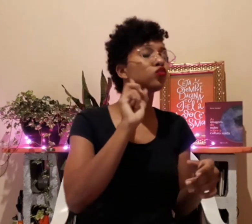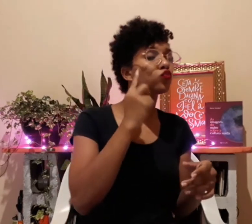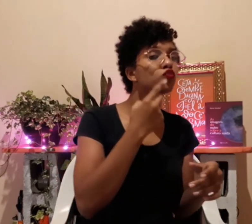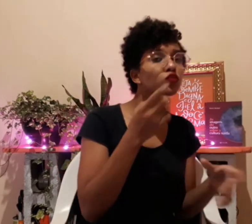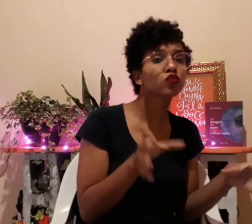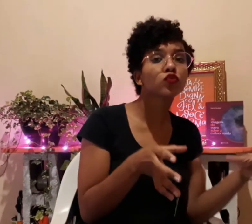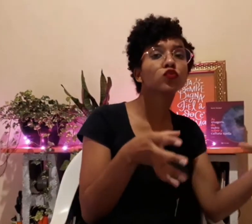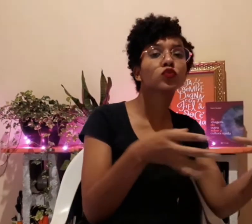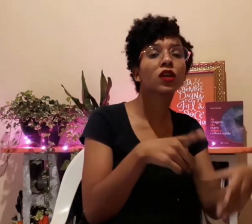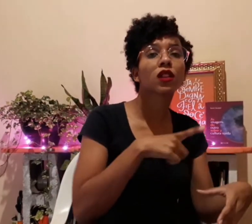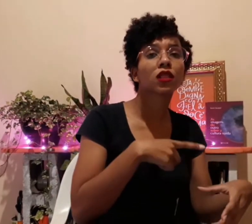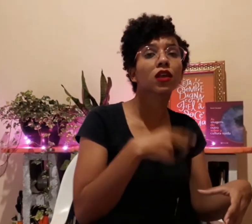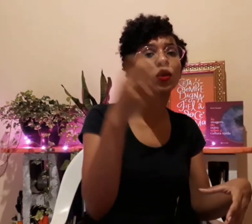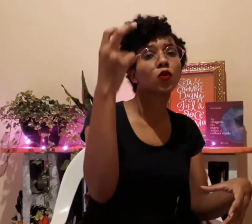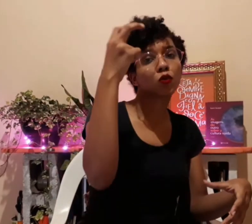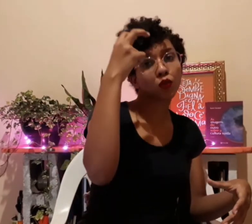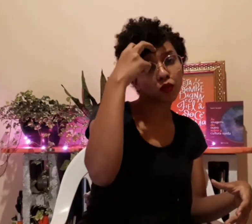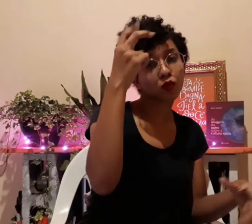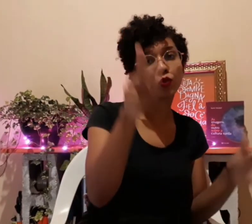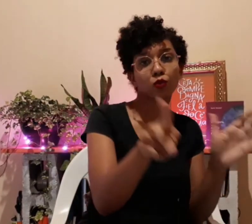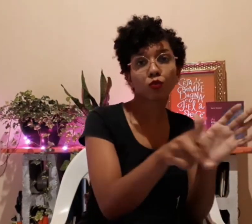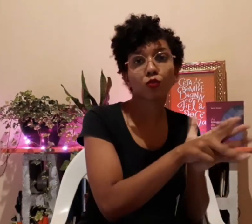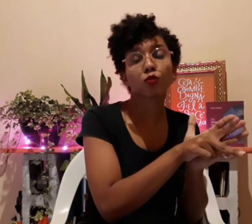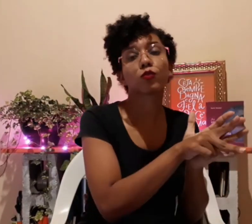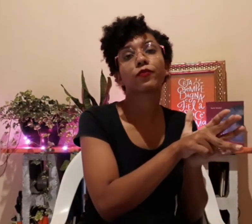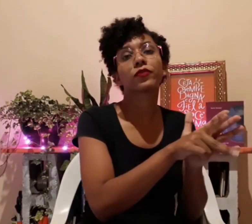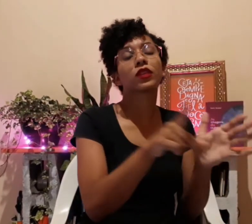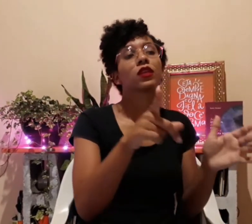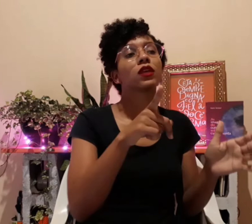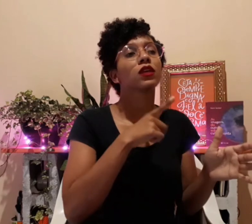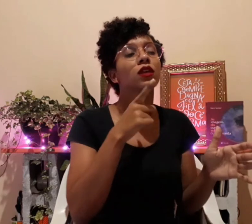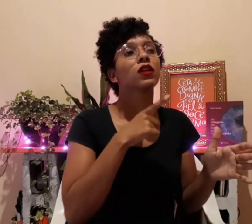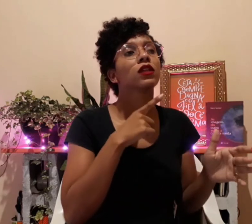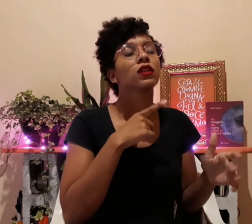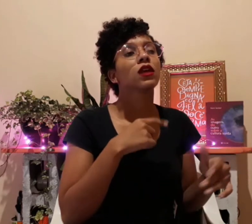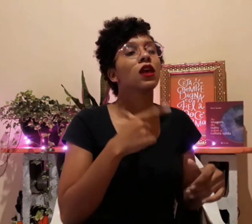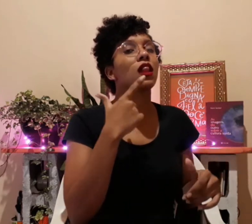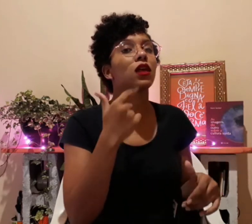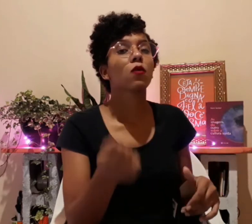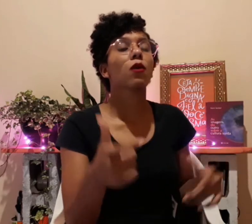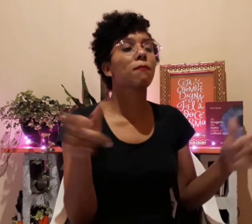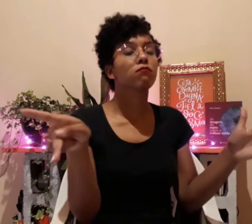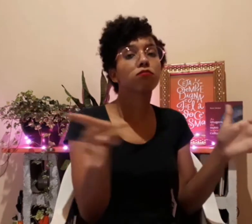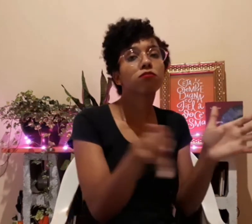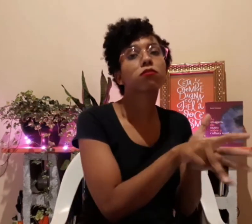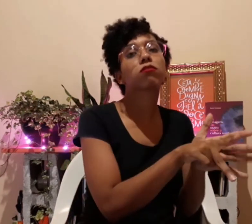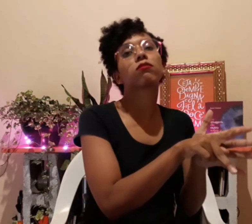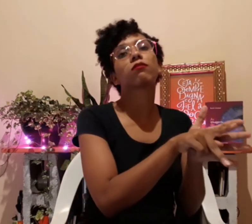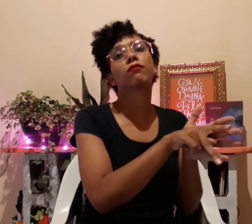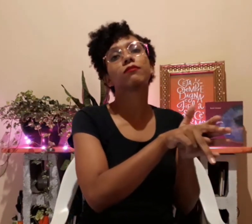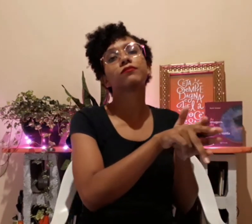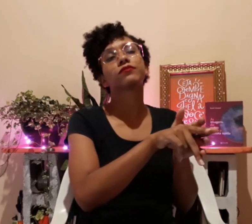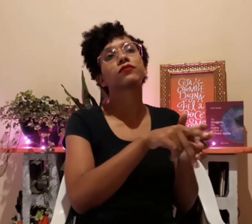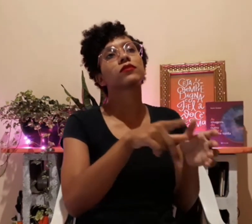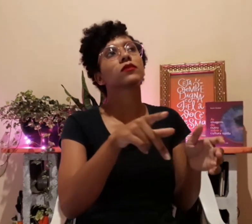hoje entende-se que os surdos têm a própria cultura, uma própria identidade, uma língua